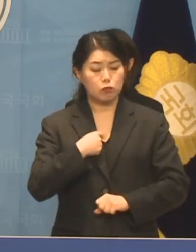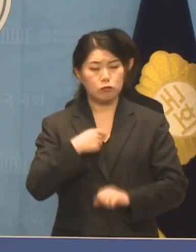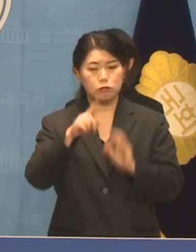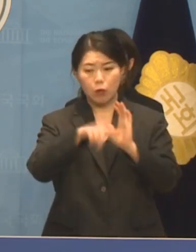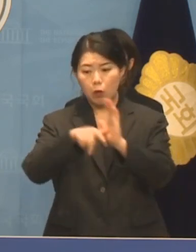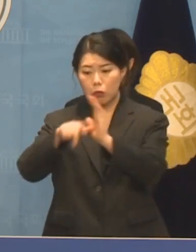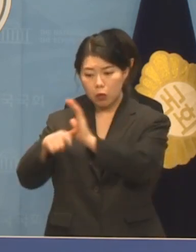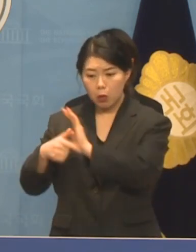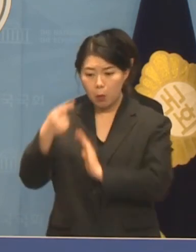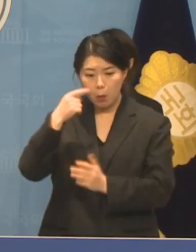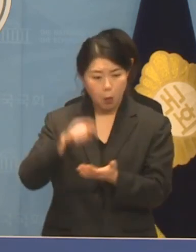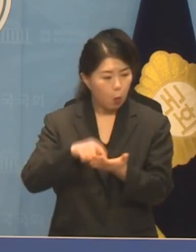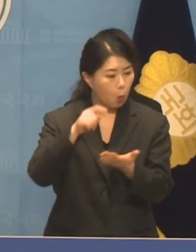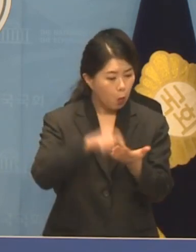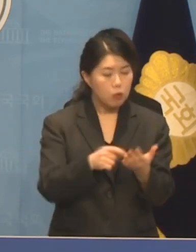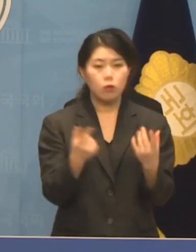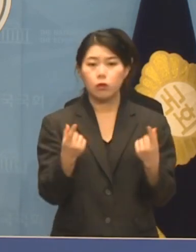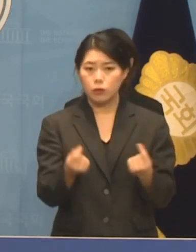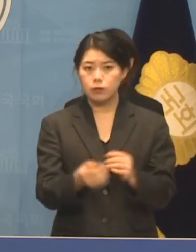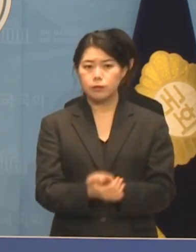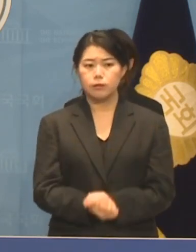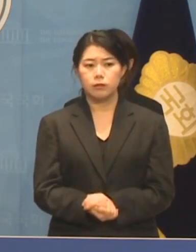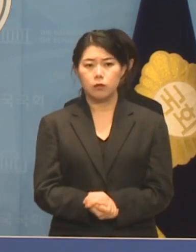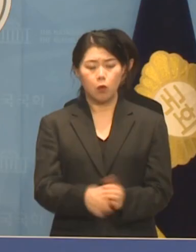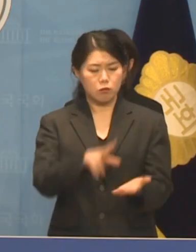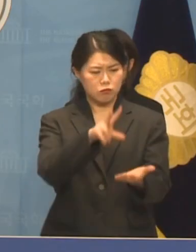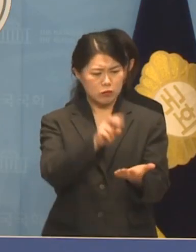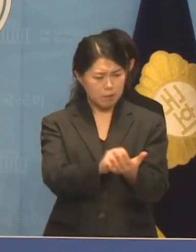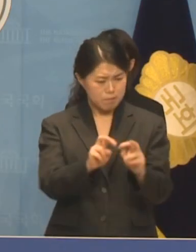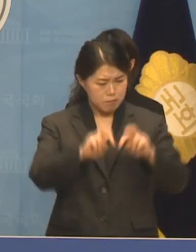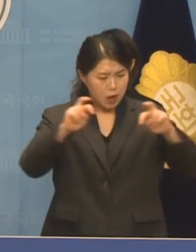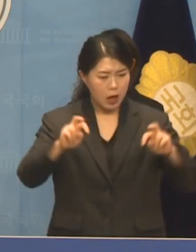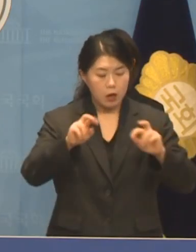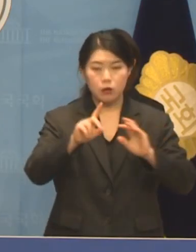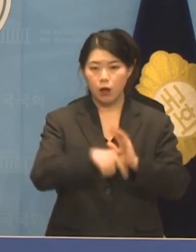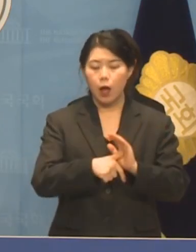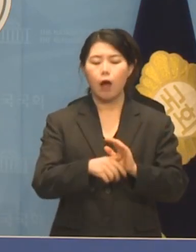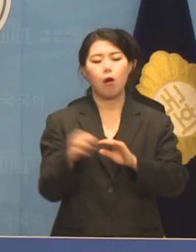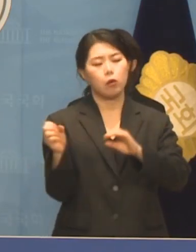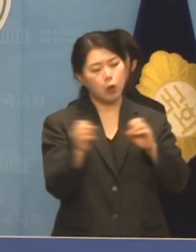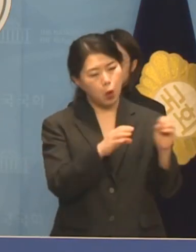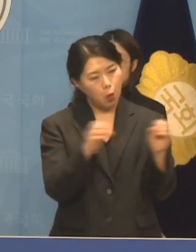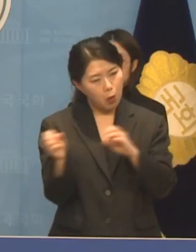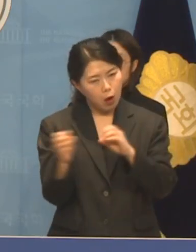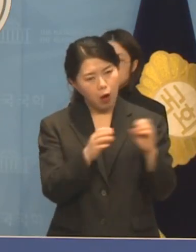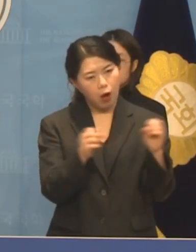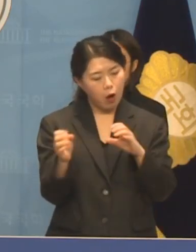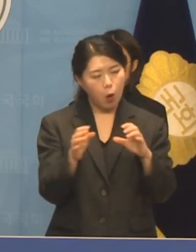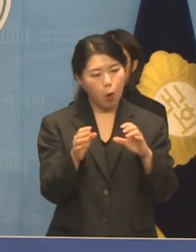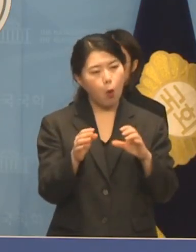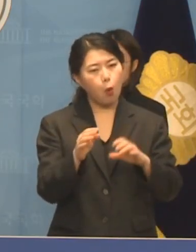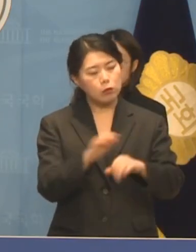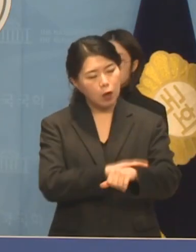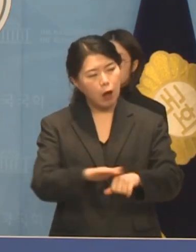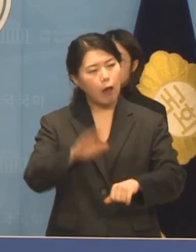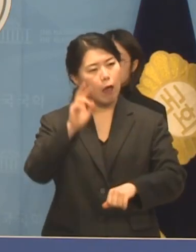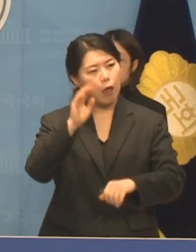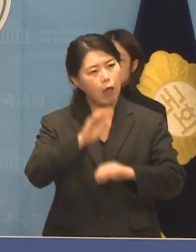목격한 것처럼 문제가 노출되면 대화와 소통으로 정리가 될 것이라고